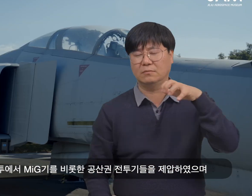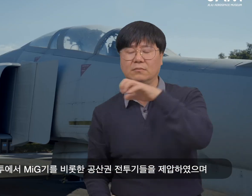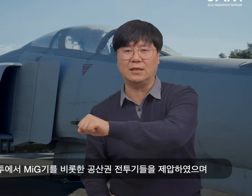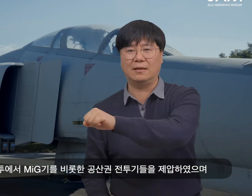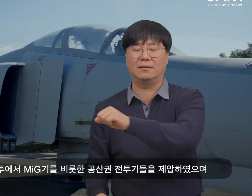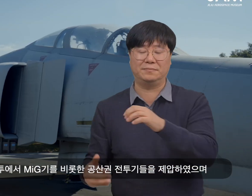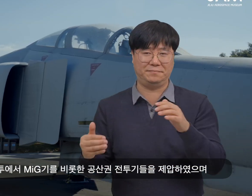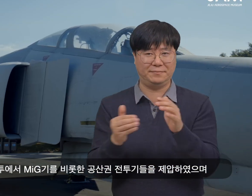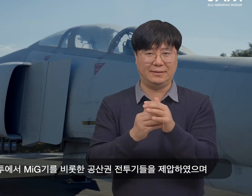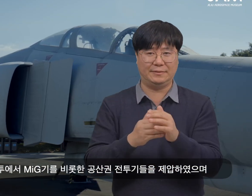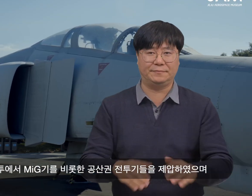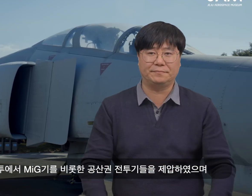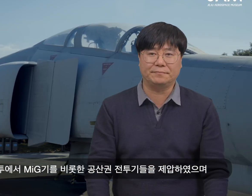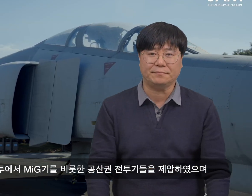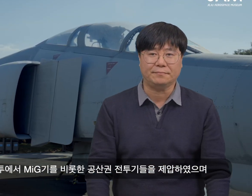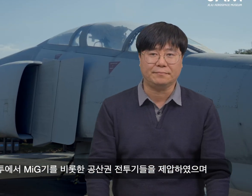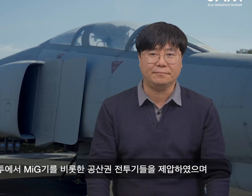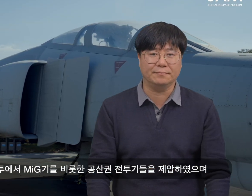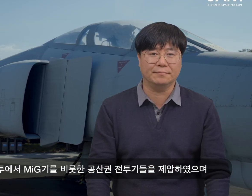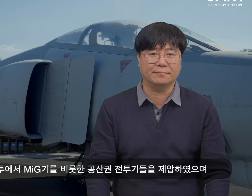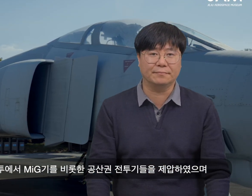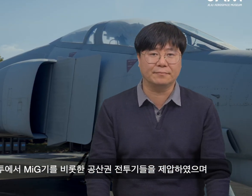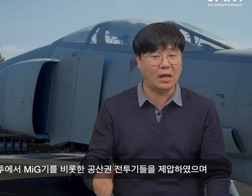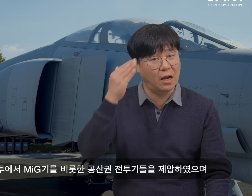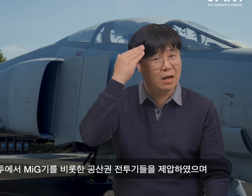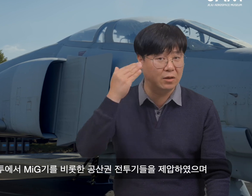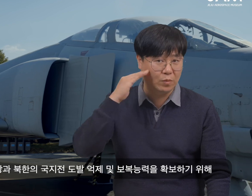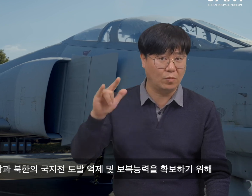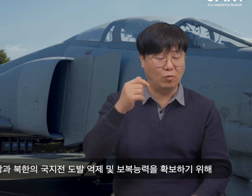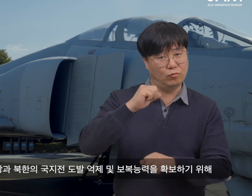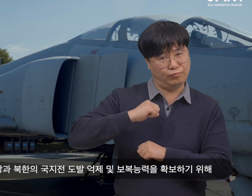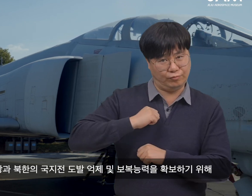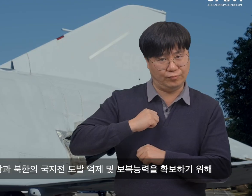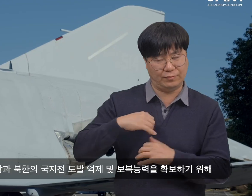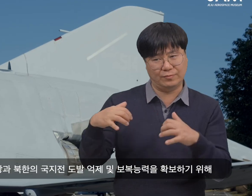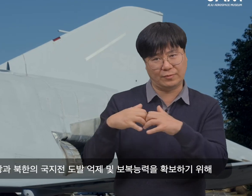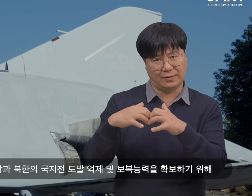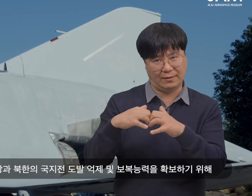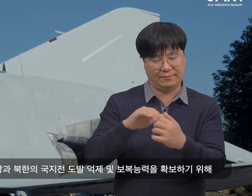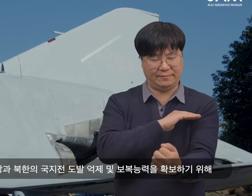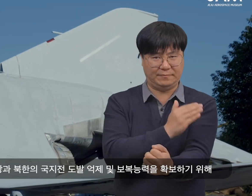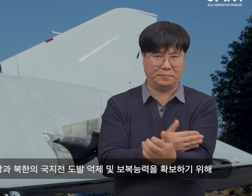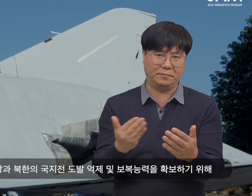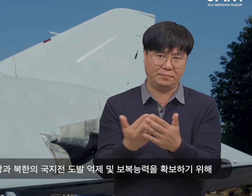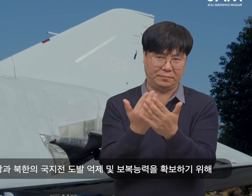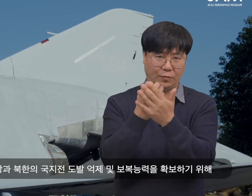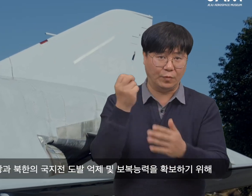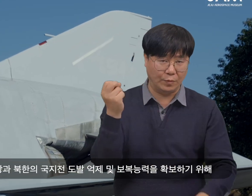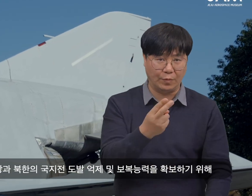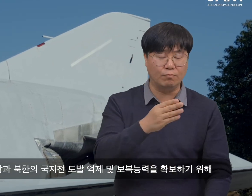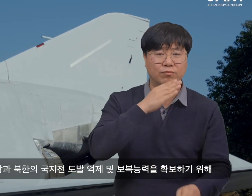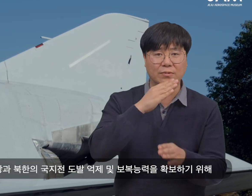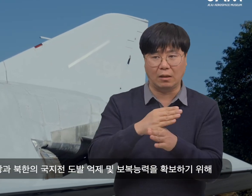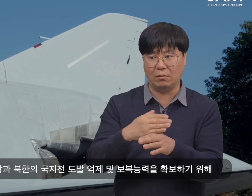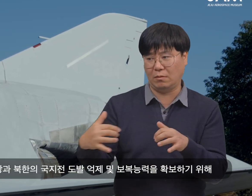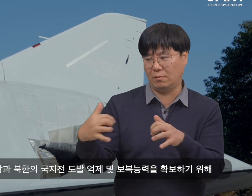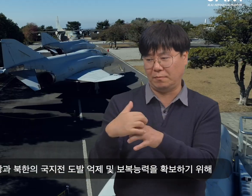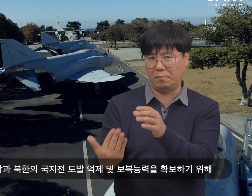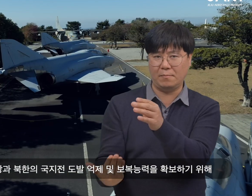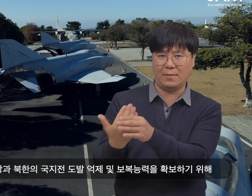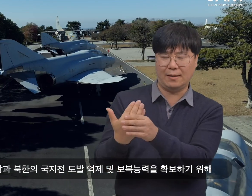공산권 전투기들을 제압하였으며 한국공군은 작전 수행 능력 향상과